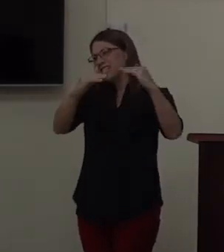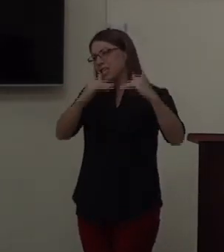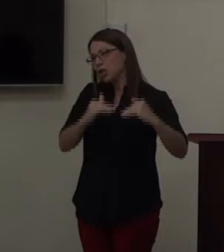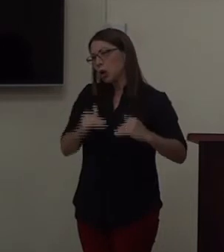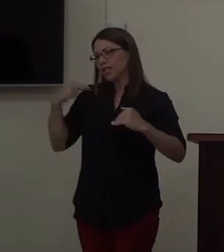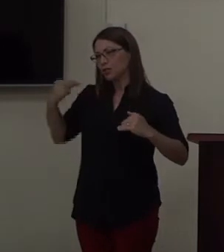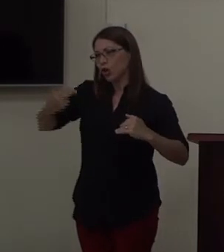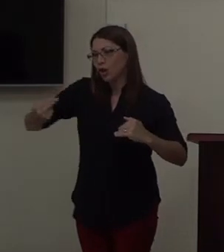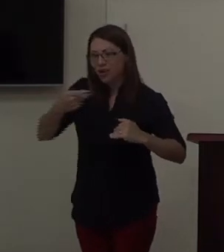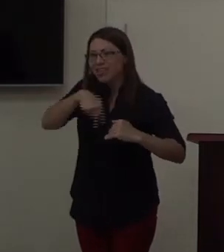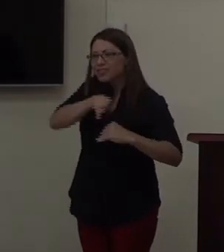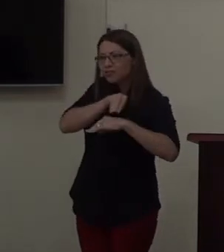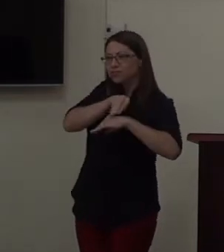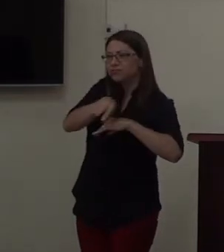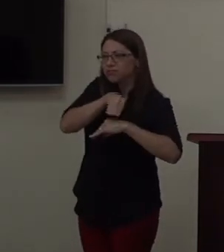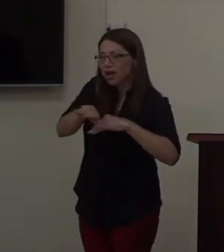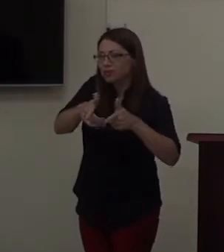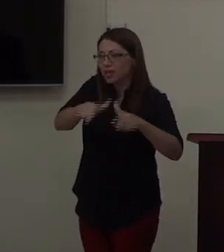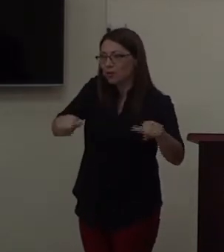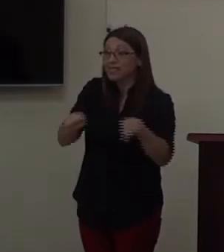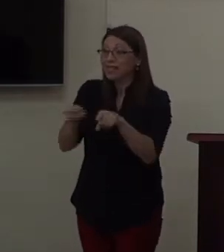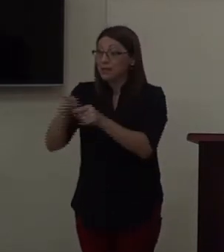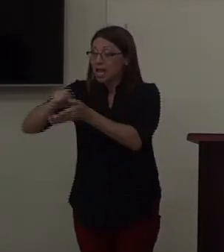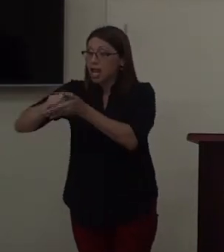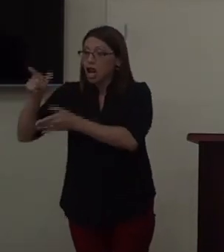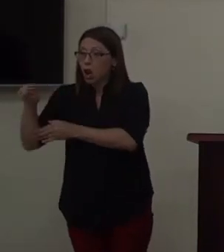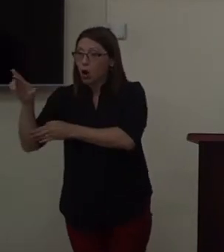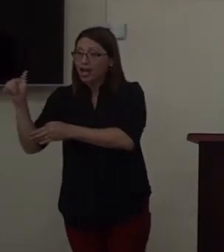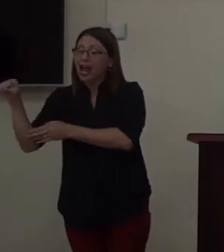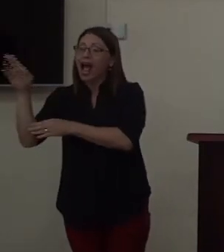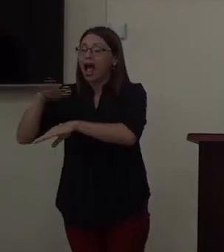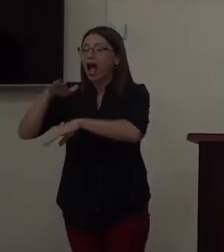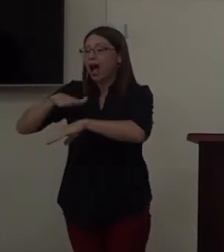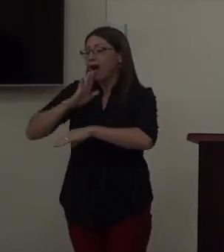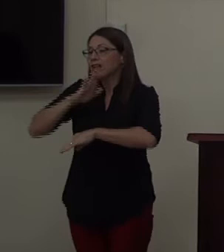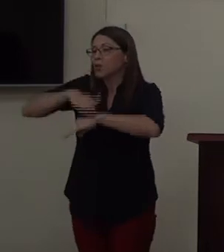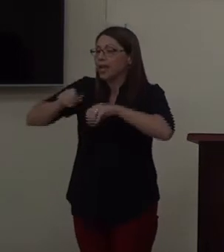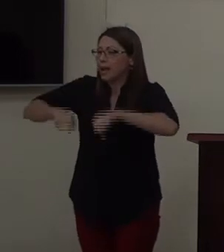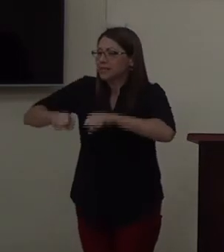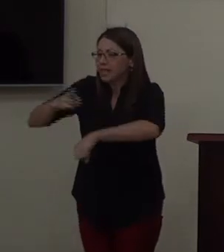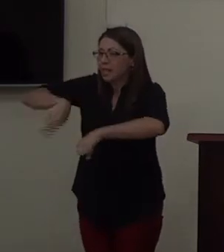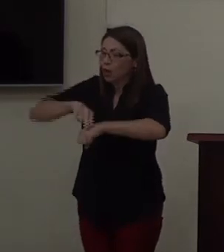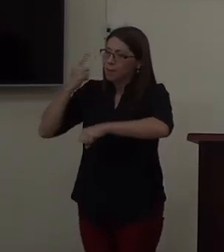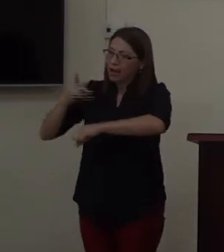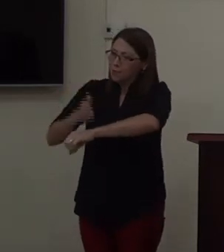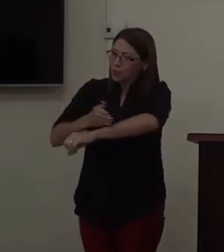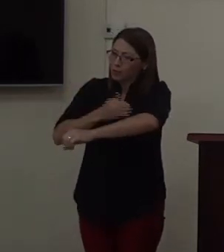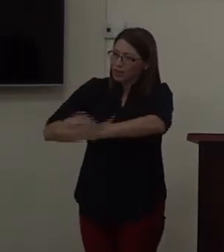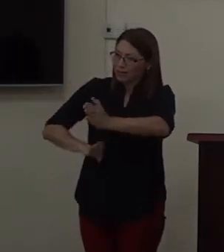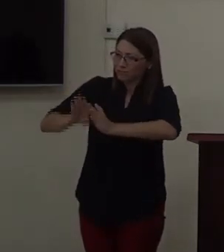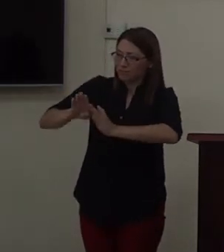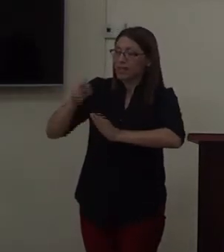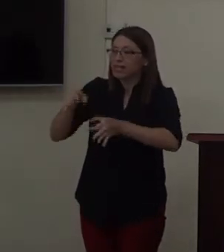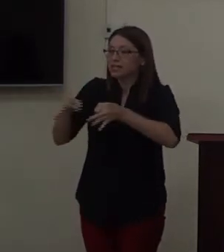transfiere también a sus lenguas. Y Dorian habla también de la ideología de la capacidad natural para prosperar, ¿verdad? Que esta es la que explicaría